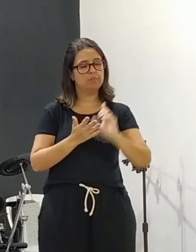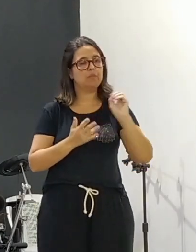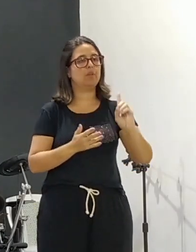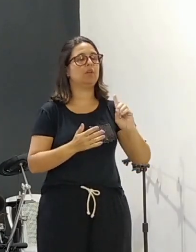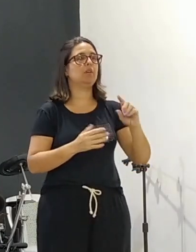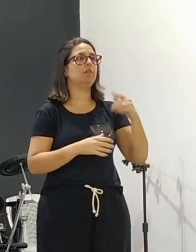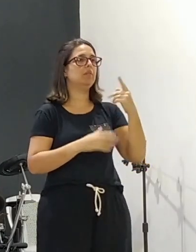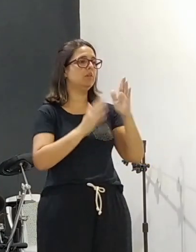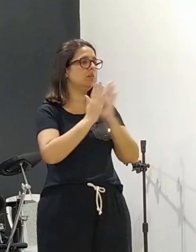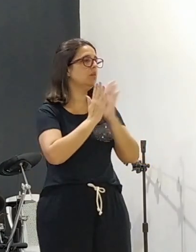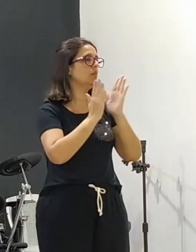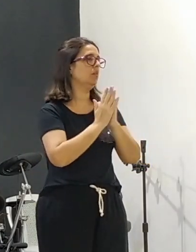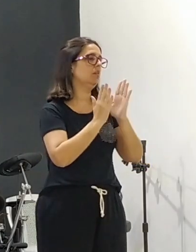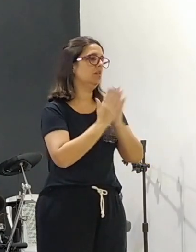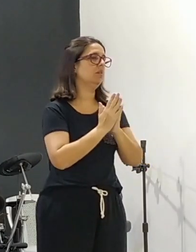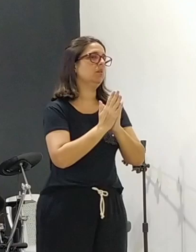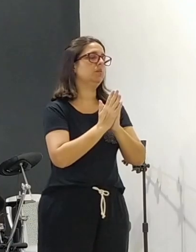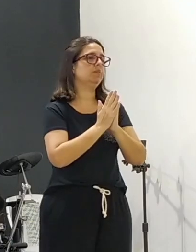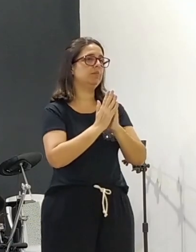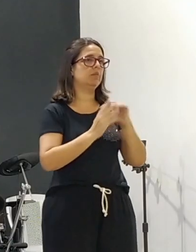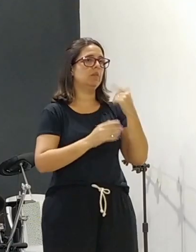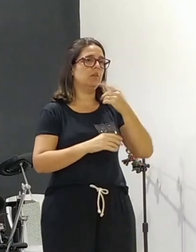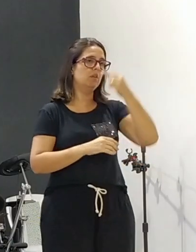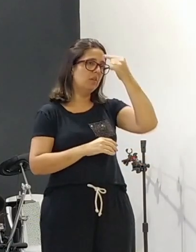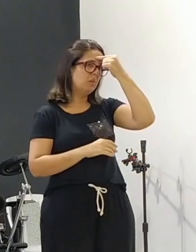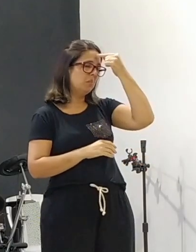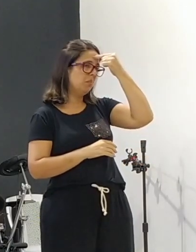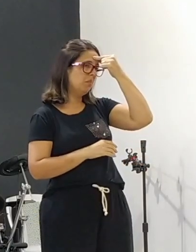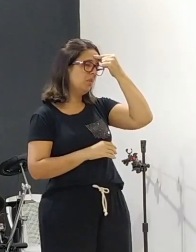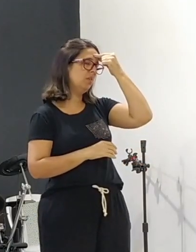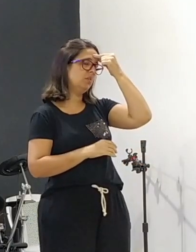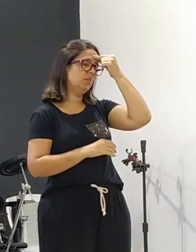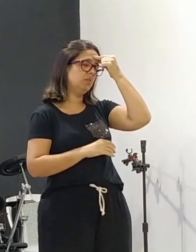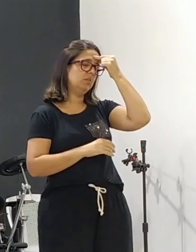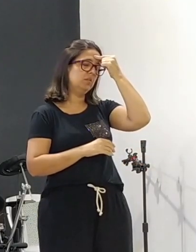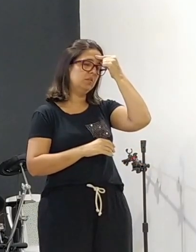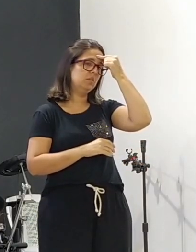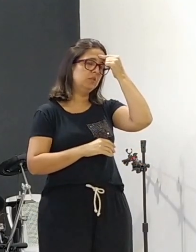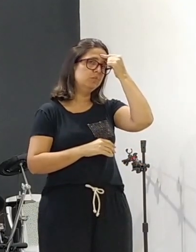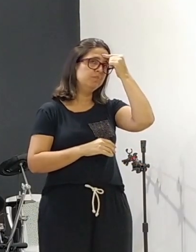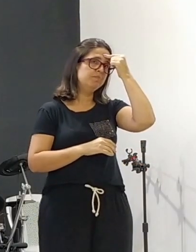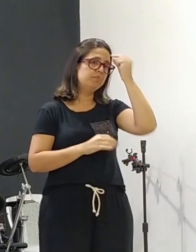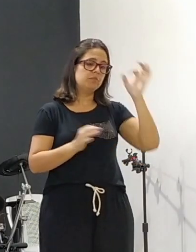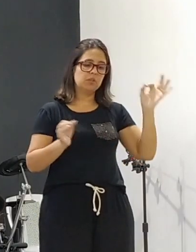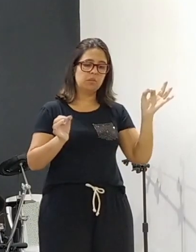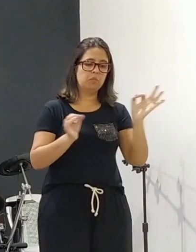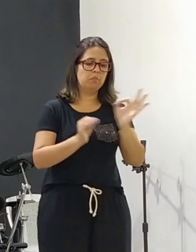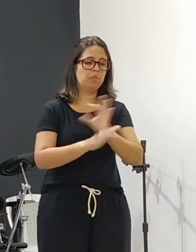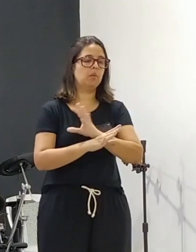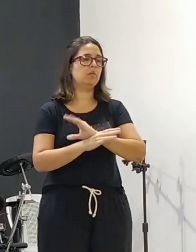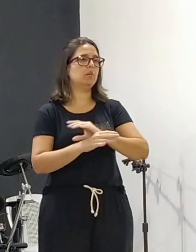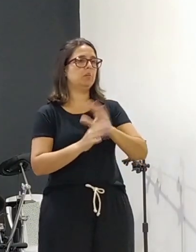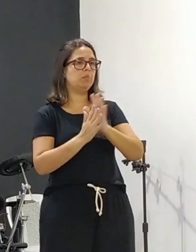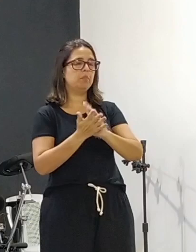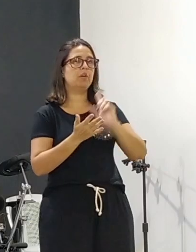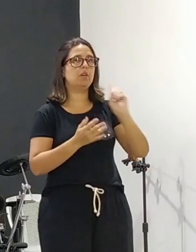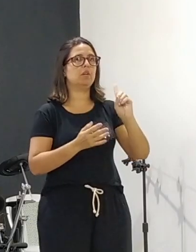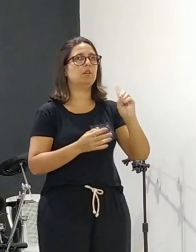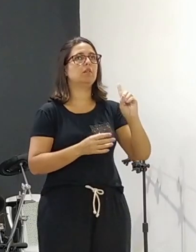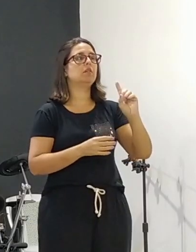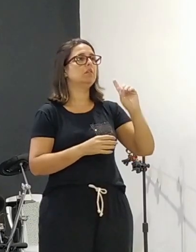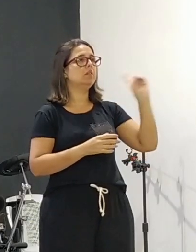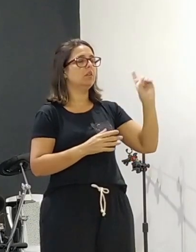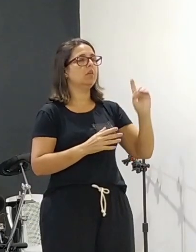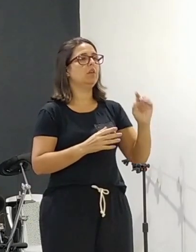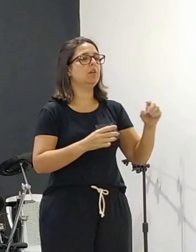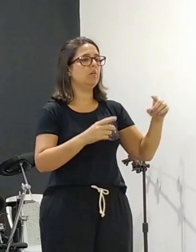esteja saturada da palavra de Deus, para que quando as coisas desse mundo nos atacarem, tentarem intervir